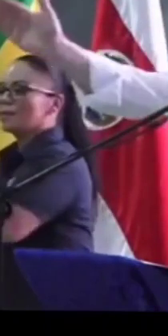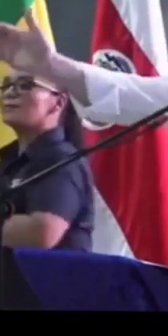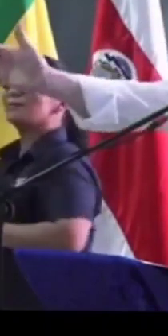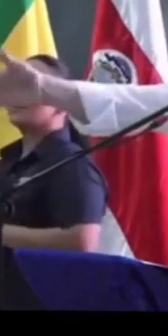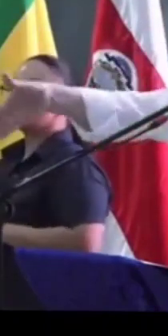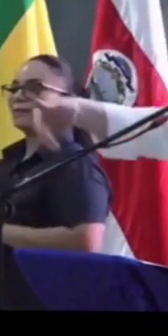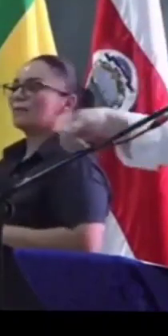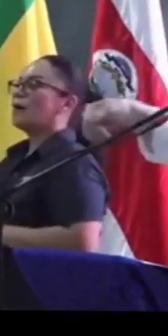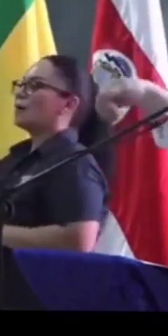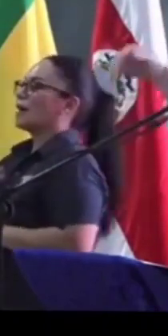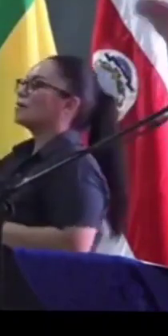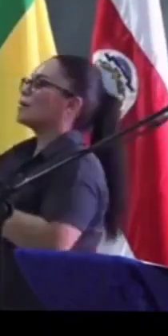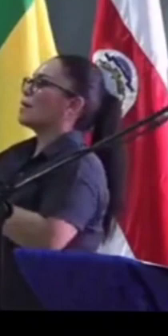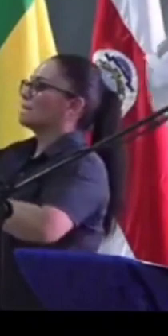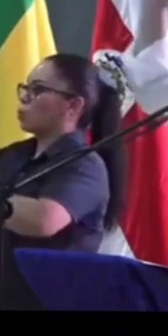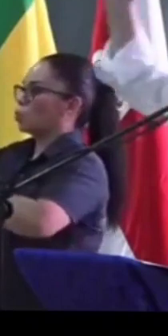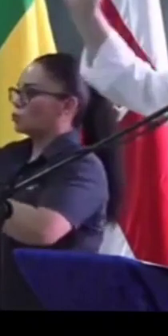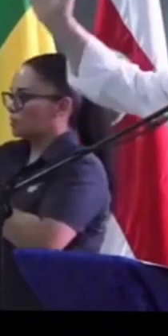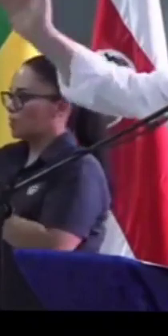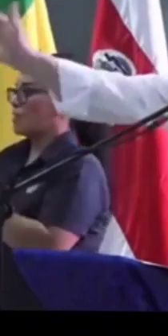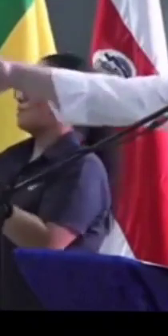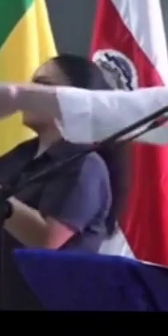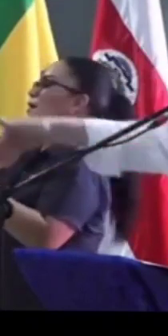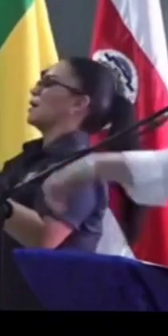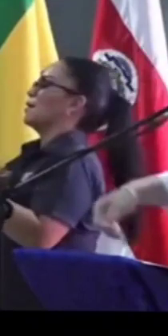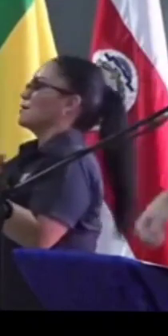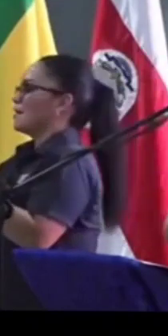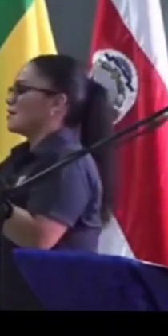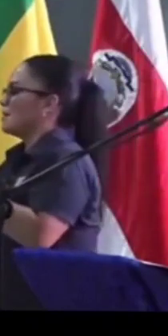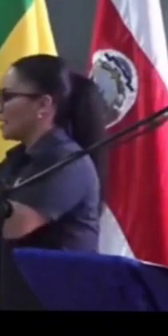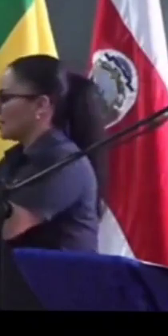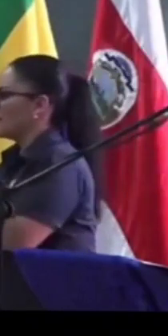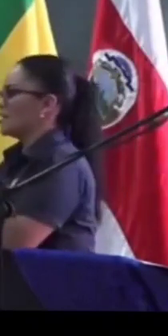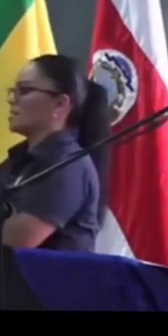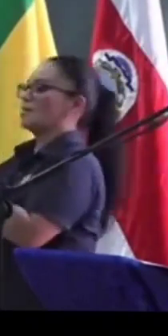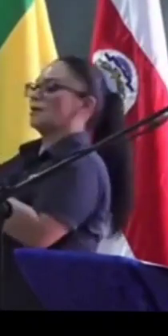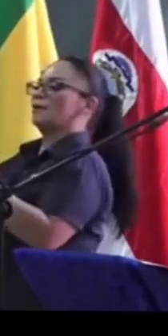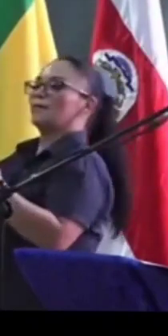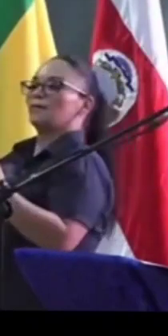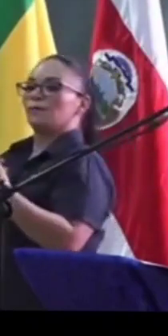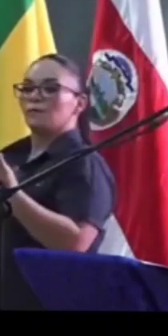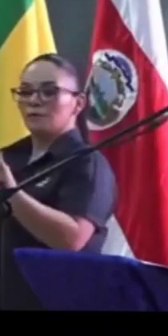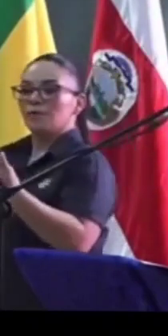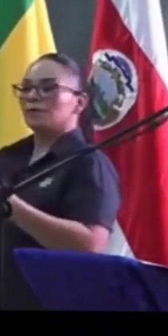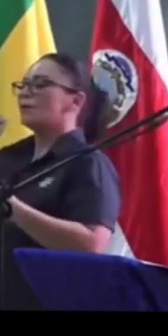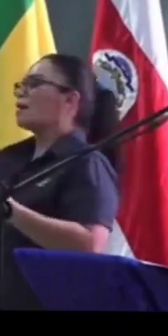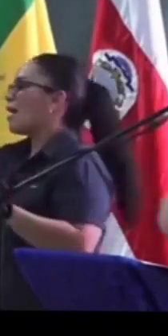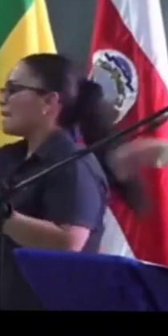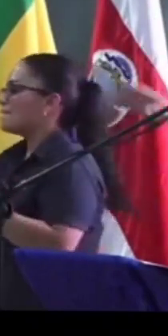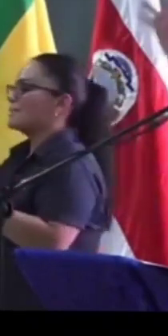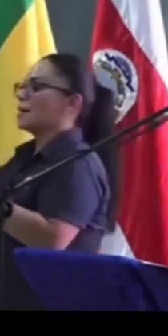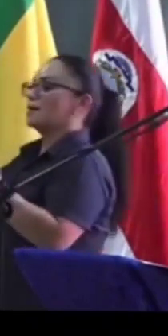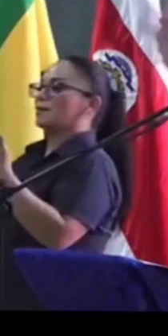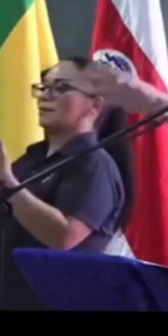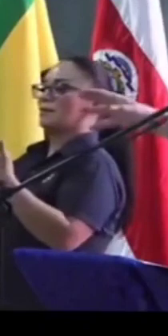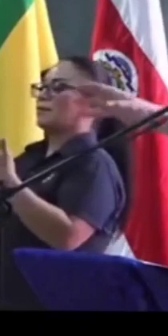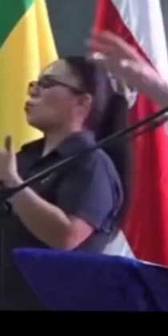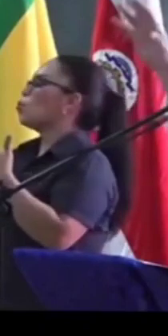de Potosí que está aquí al alcalde de matina al alcalde de talamanca